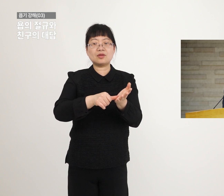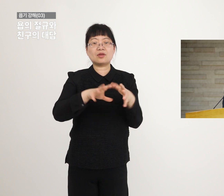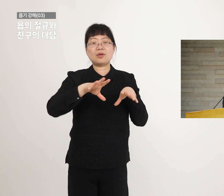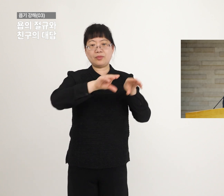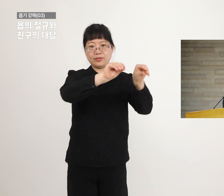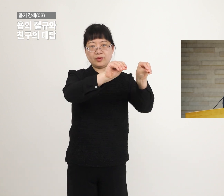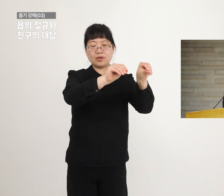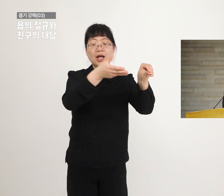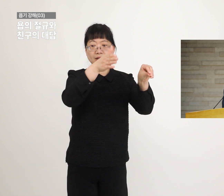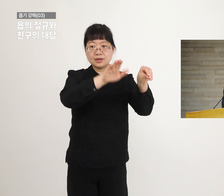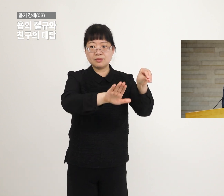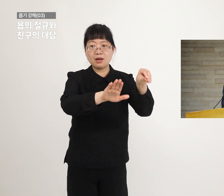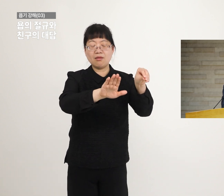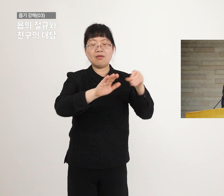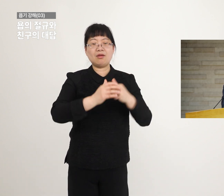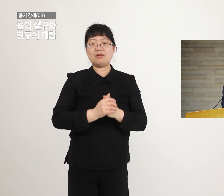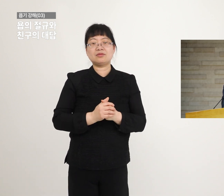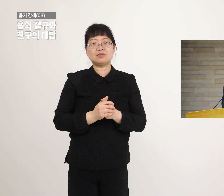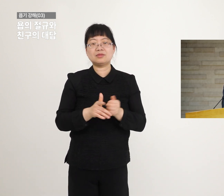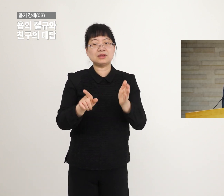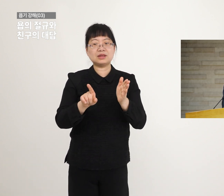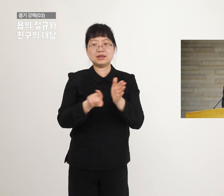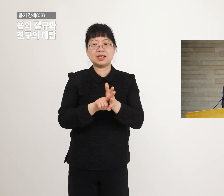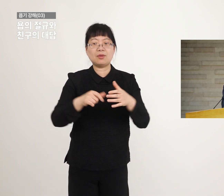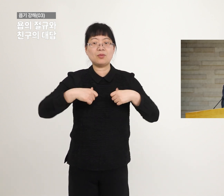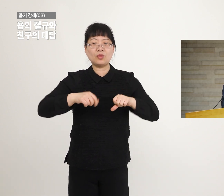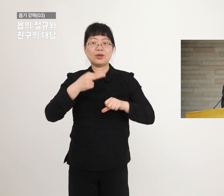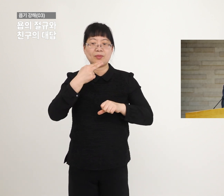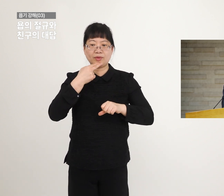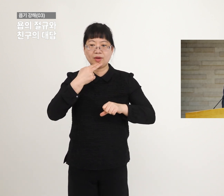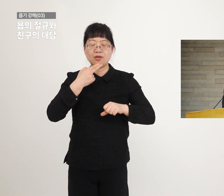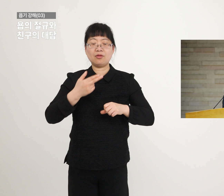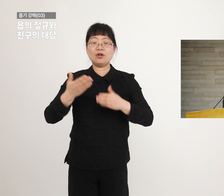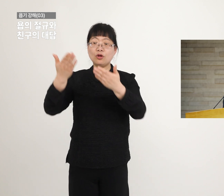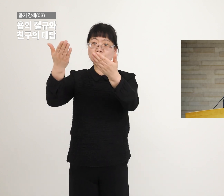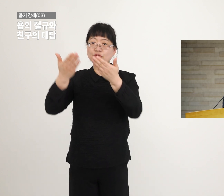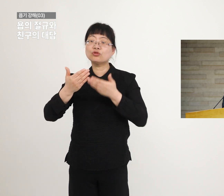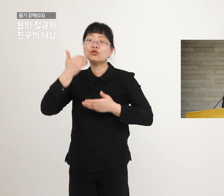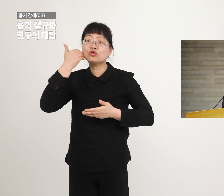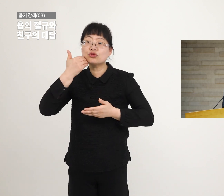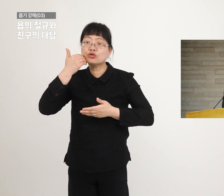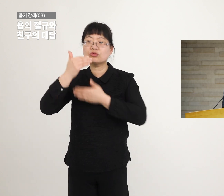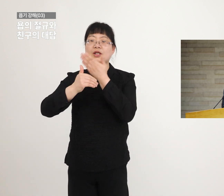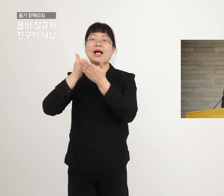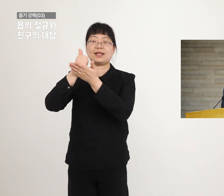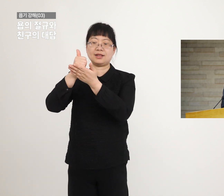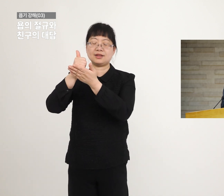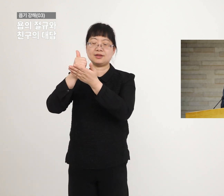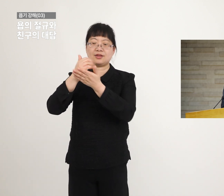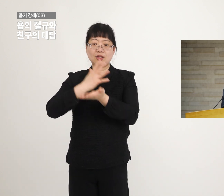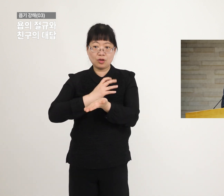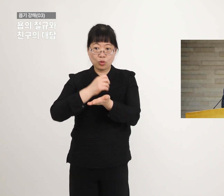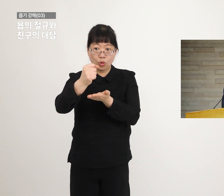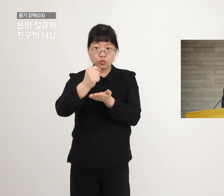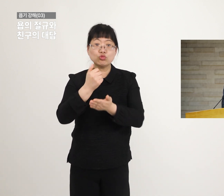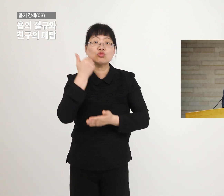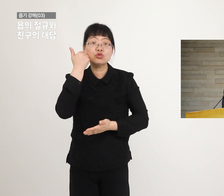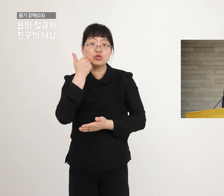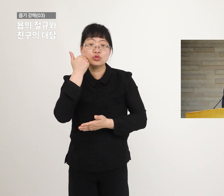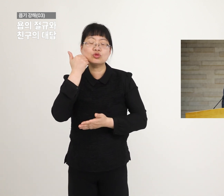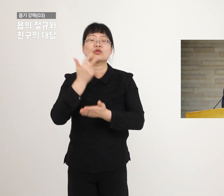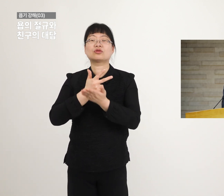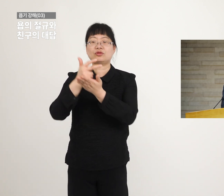무너지지 않았죠. 주시는 분도 하나님이시고 거두어 가시는 분도